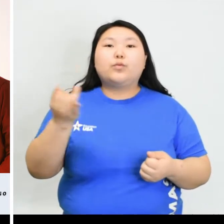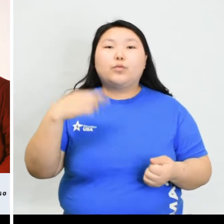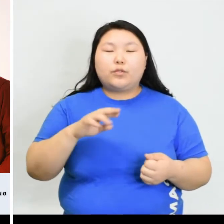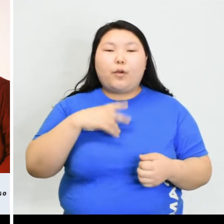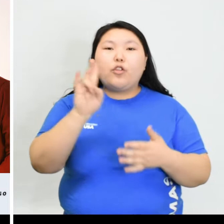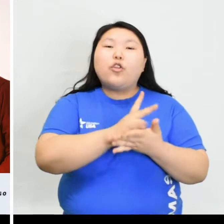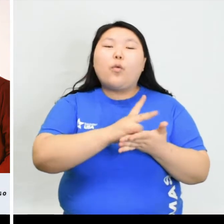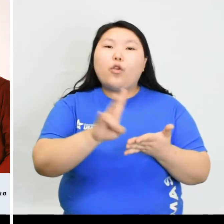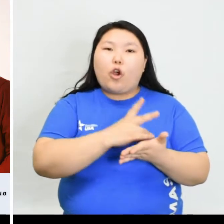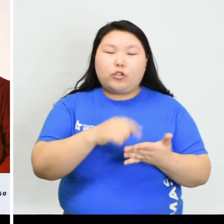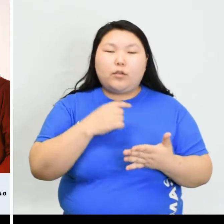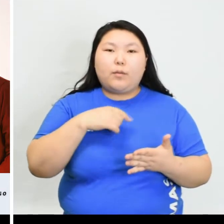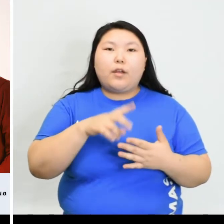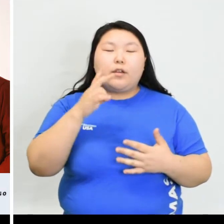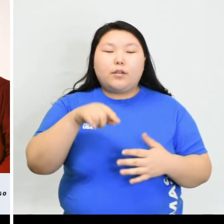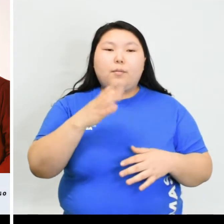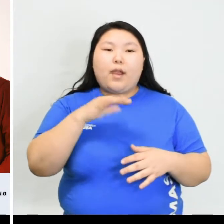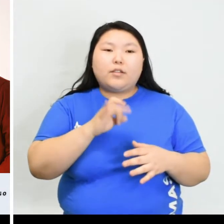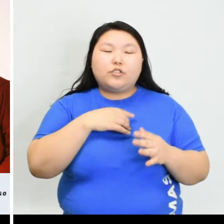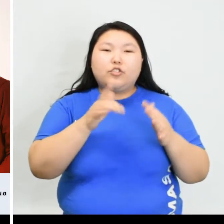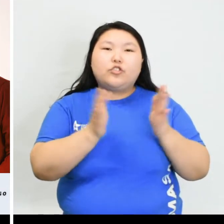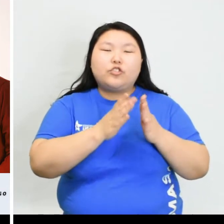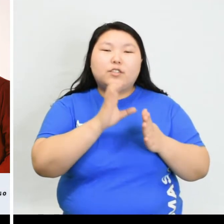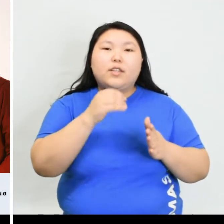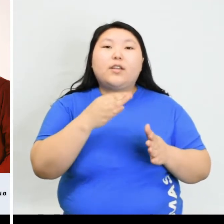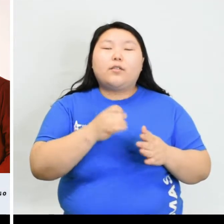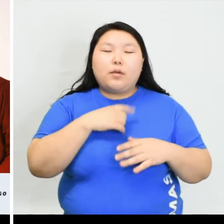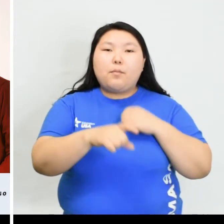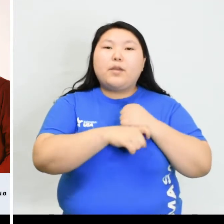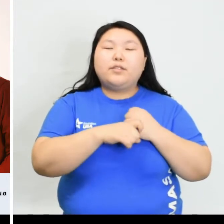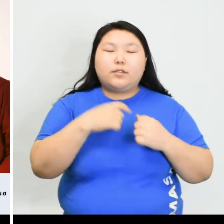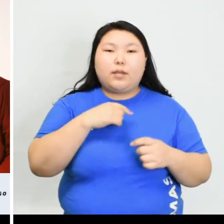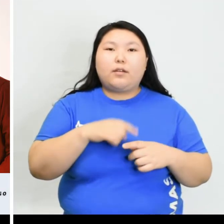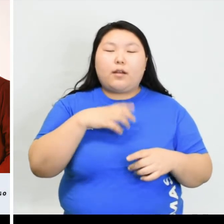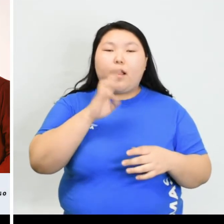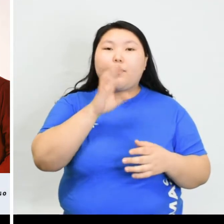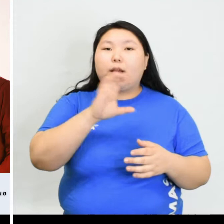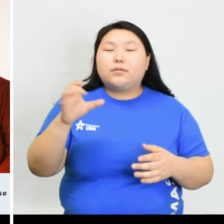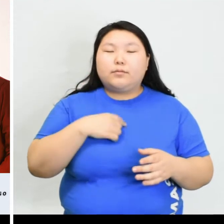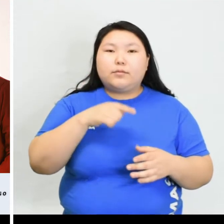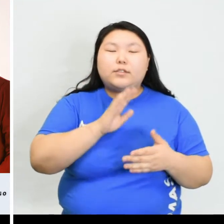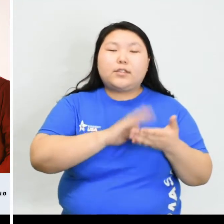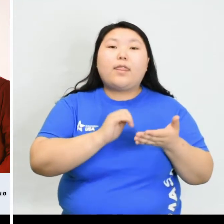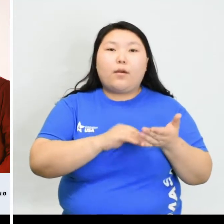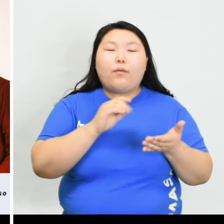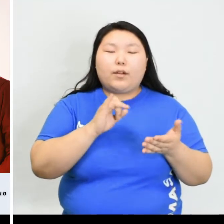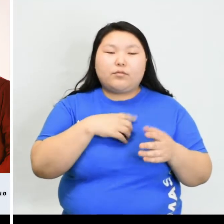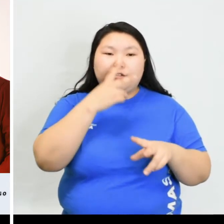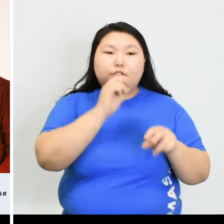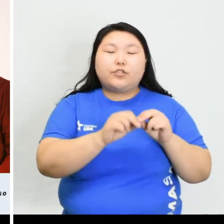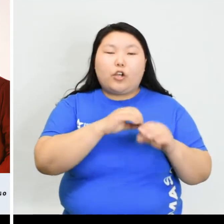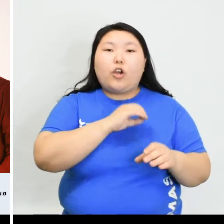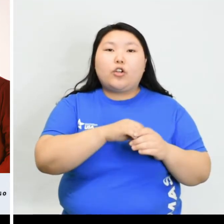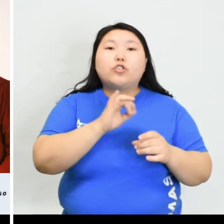төгсөл шууд яг нөгөө New York-ийн Barish Friedman гэдэг нэг жижигхэн CPA firm мэрэгжлийн нэгтлэн бодлогын компани тэнд татварын